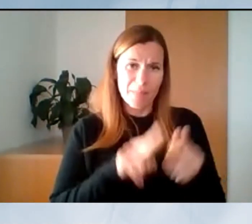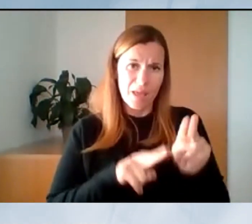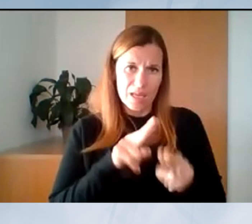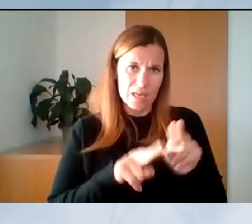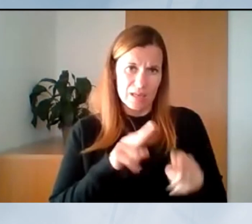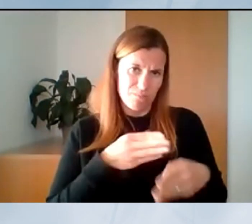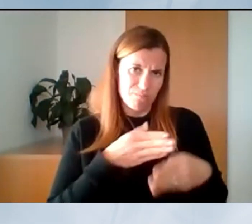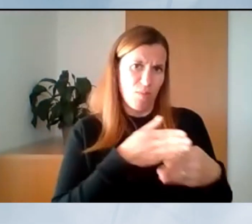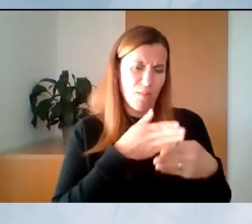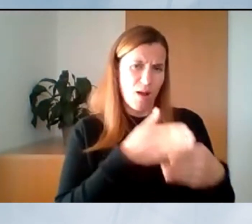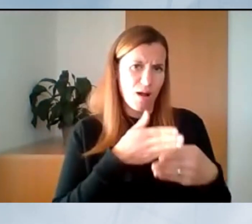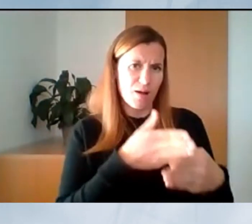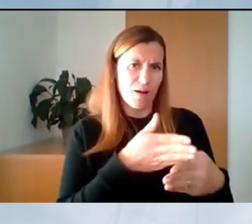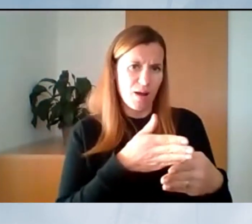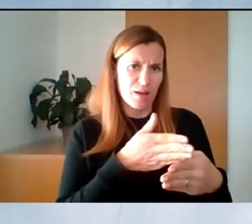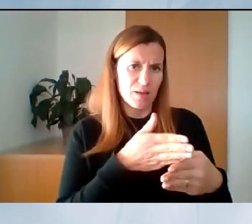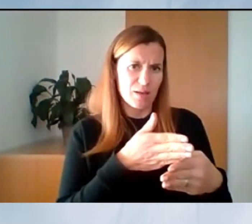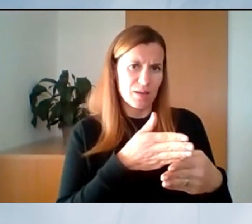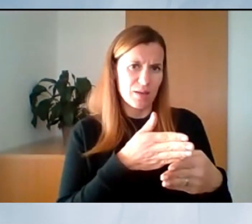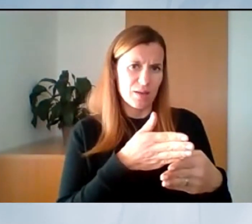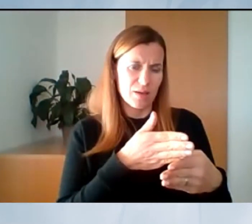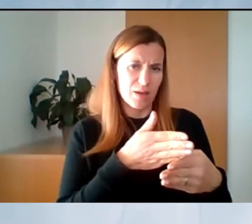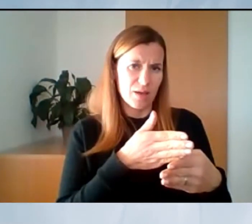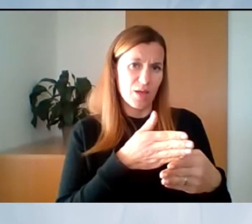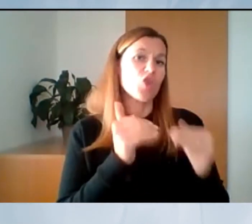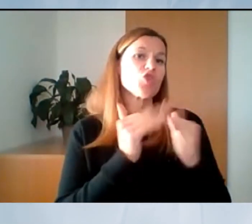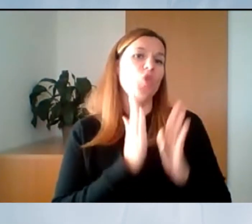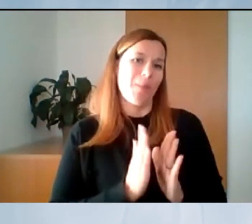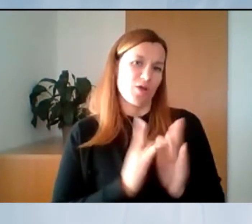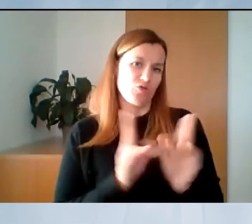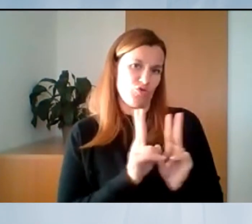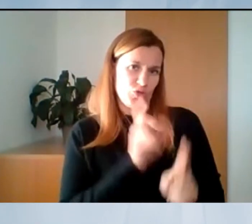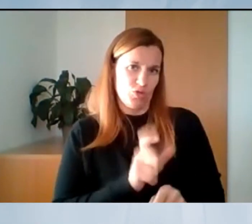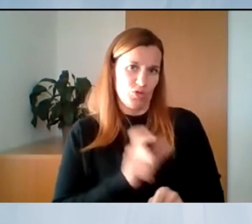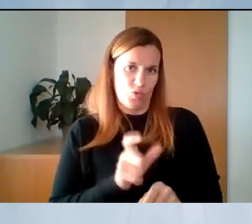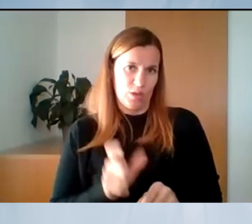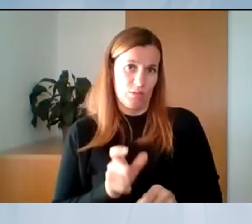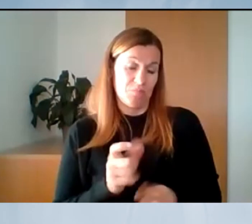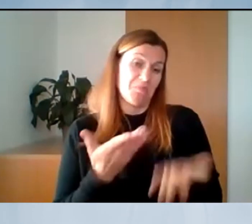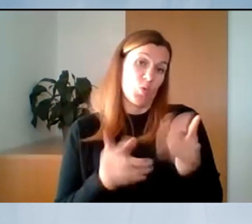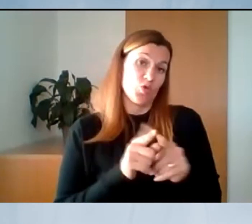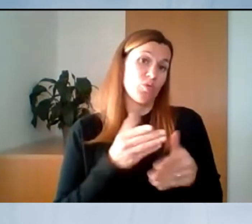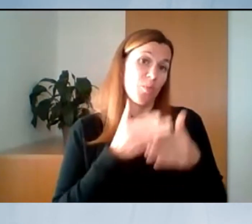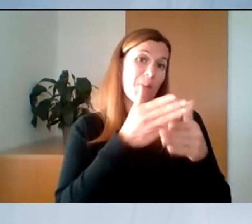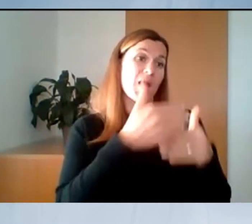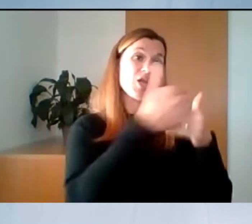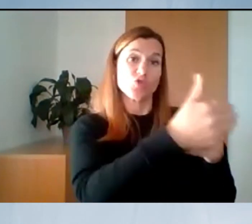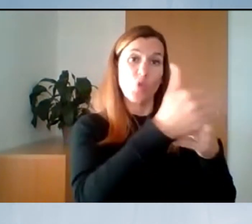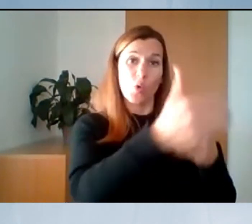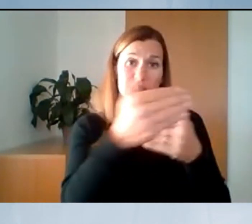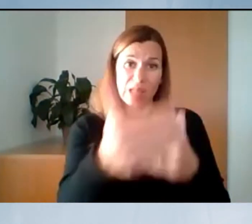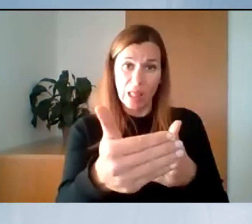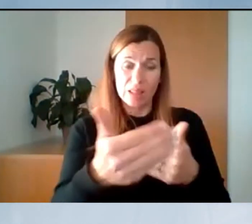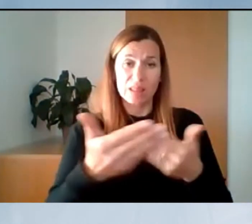skrbeli, ali smo zanj skrbeli, če smo bili tudi mi med njimi, domači, morda tudi